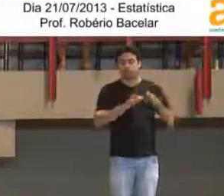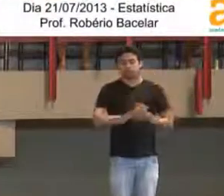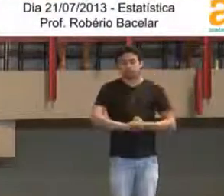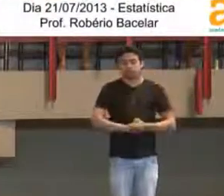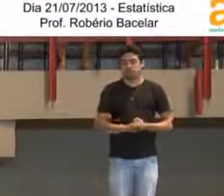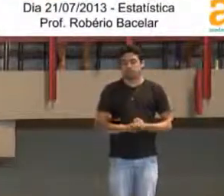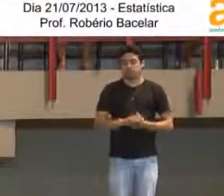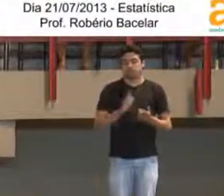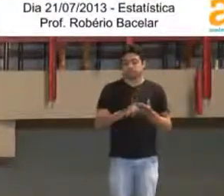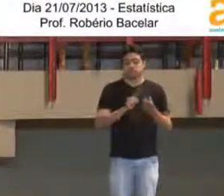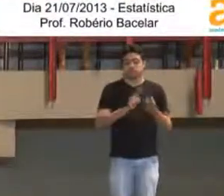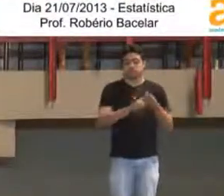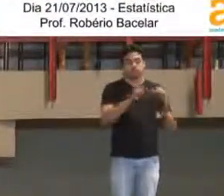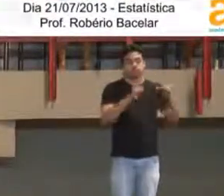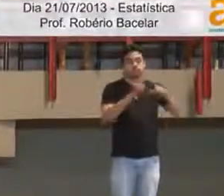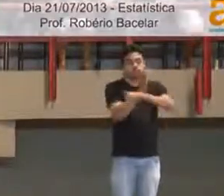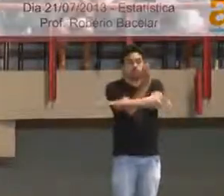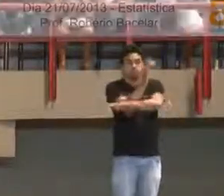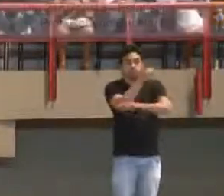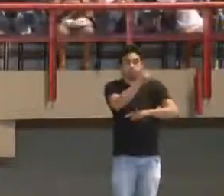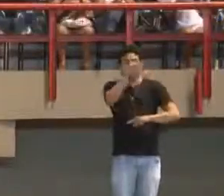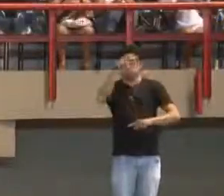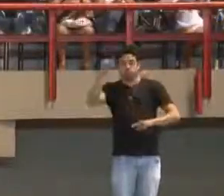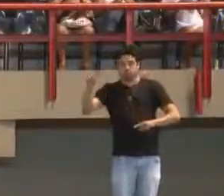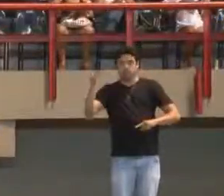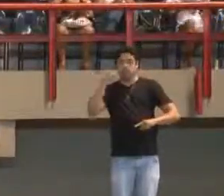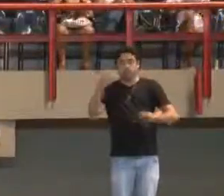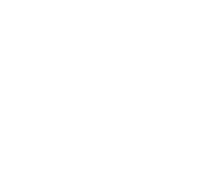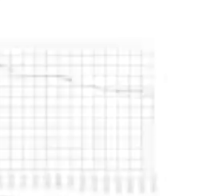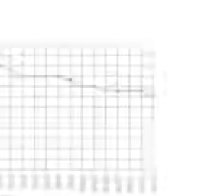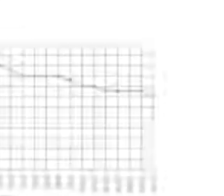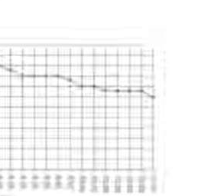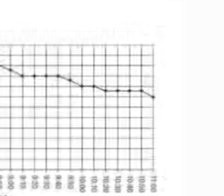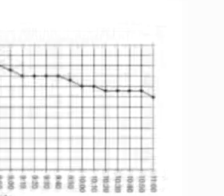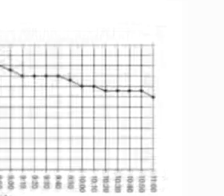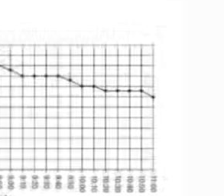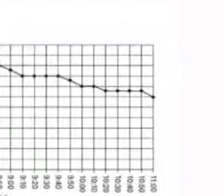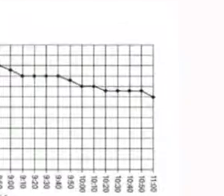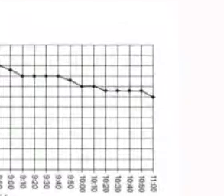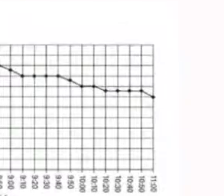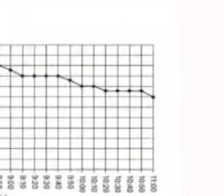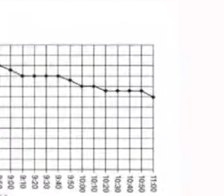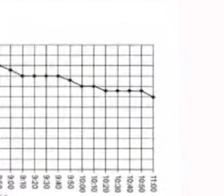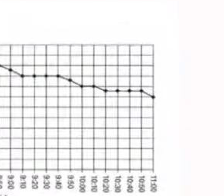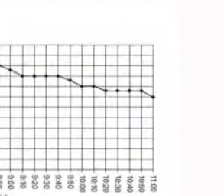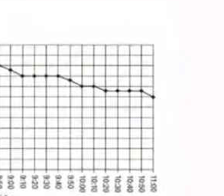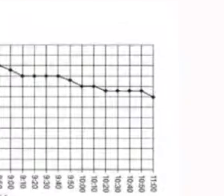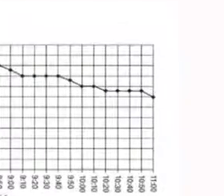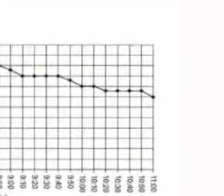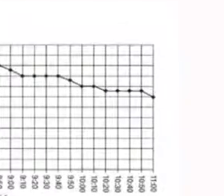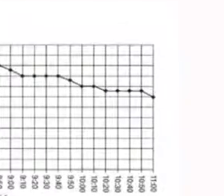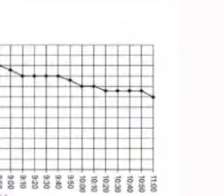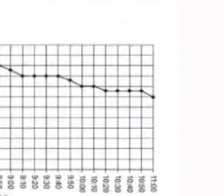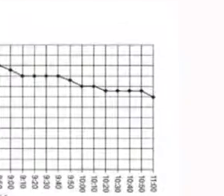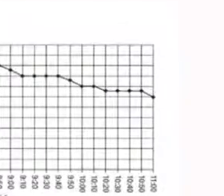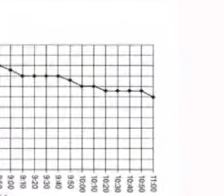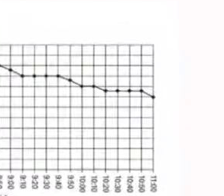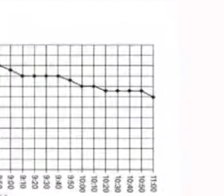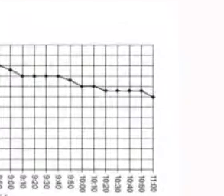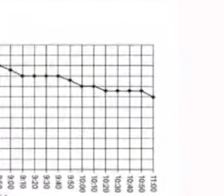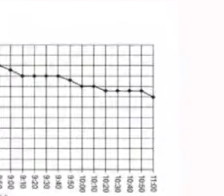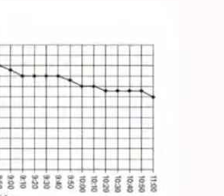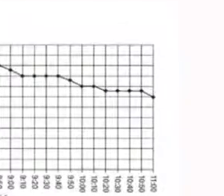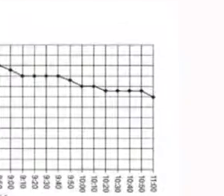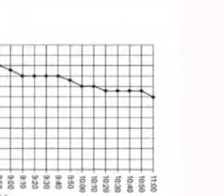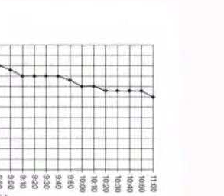a gente ainda usa esse gráfico. Observe o seguinte: qual é o menor tempo que o ônibus demora para